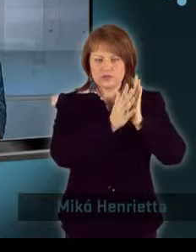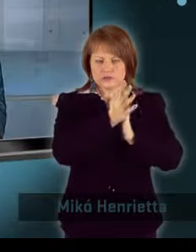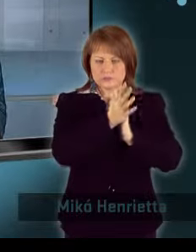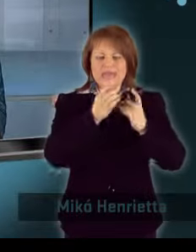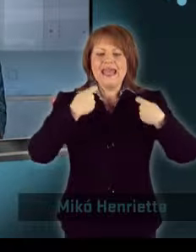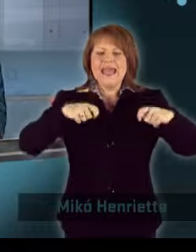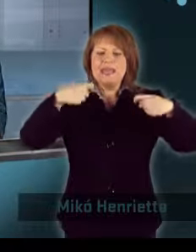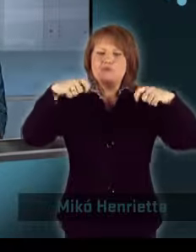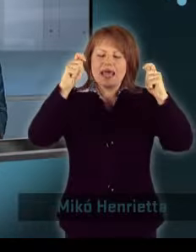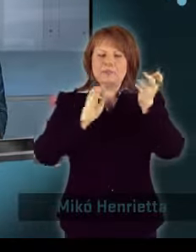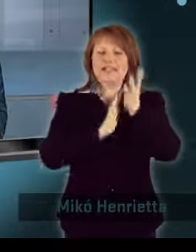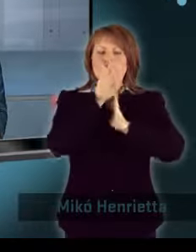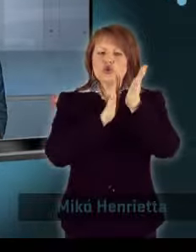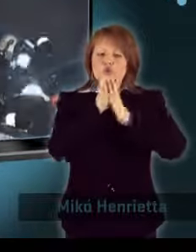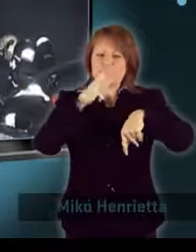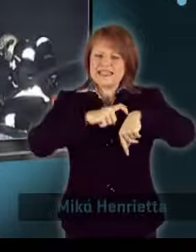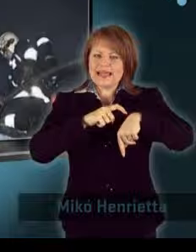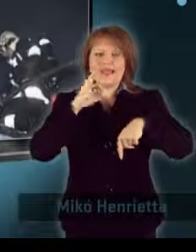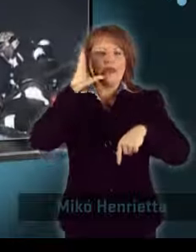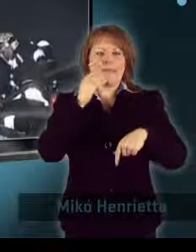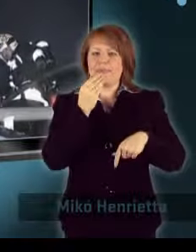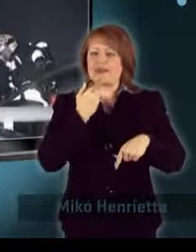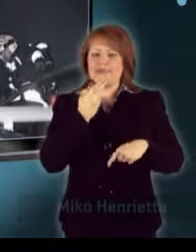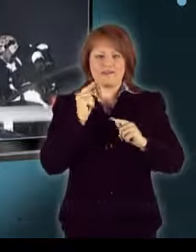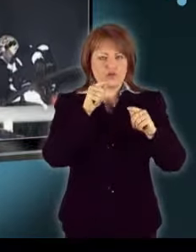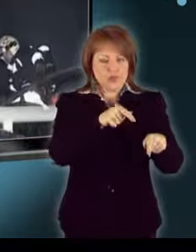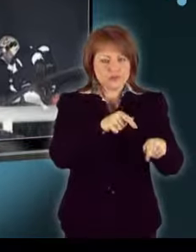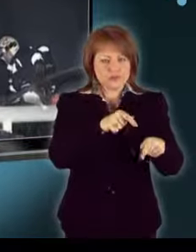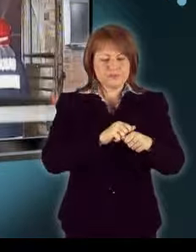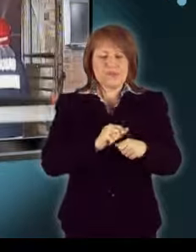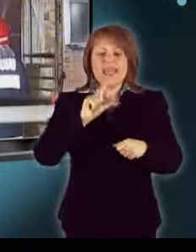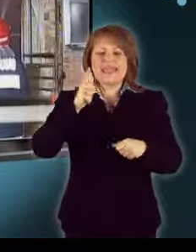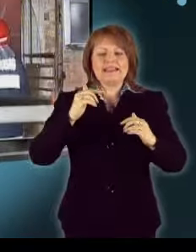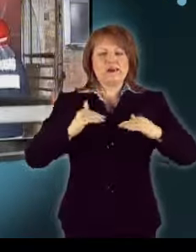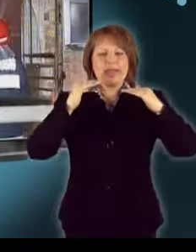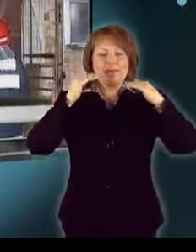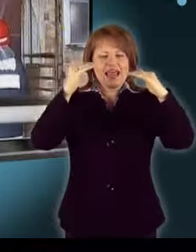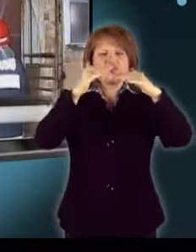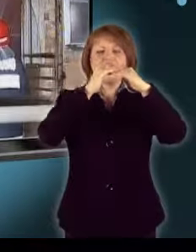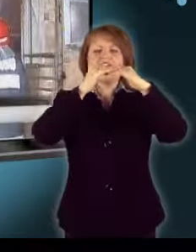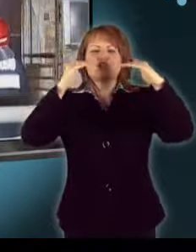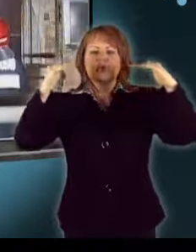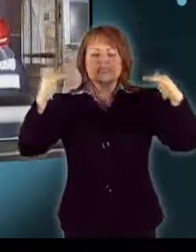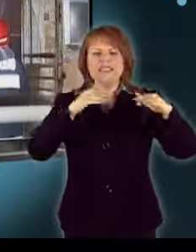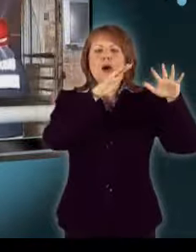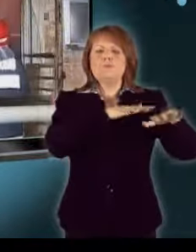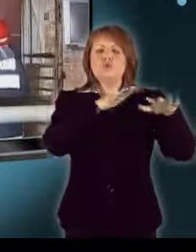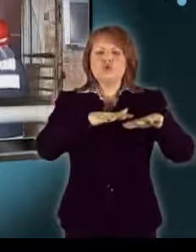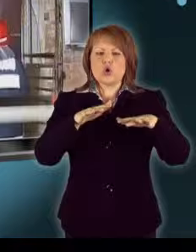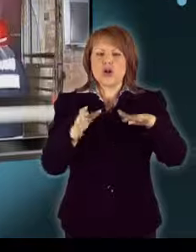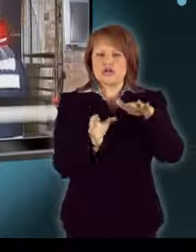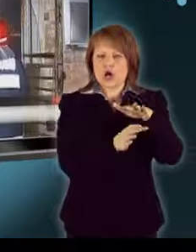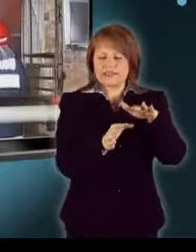tűz idején nem tartózkodott senki. Úgy tudni, hogy a kétemeletes raktárház felső szintjét bútorok tárolására, egy részét